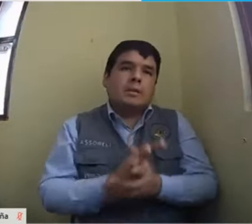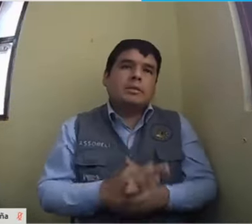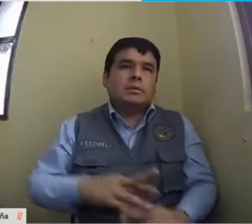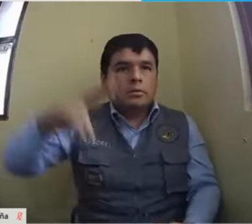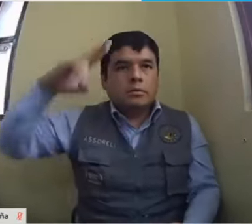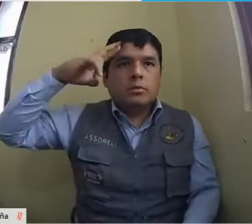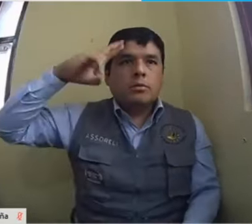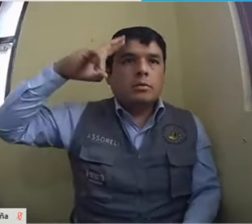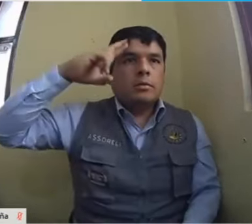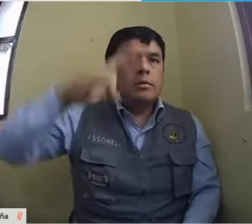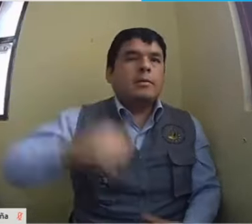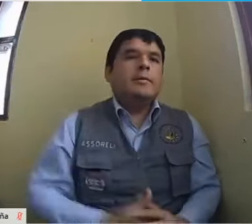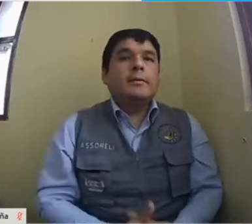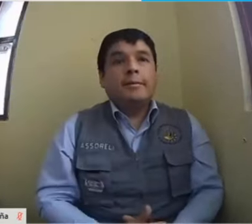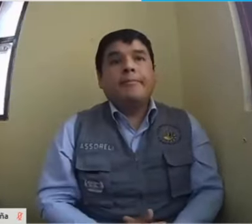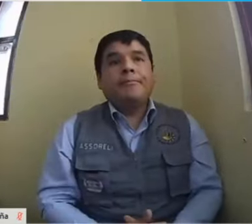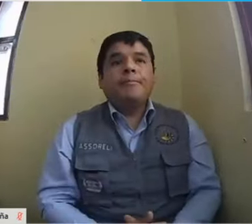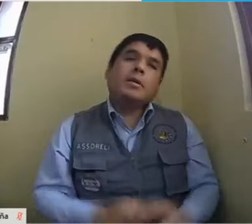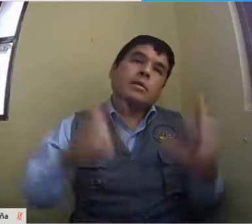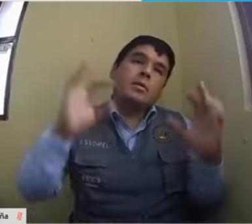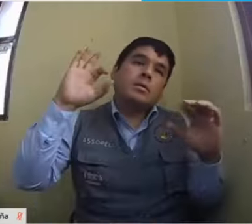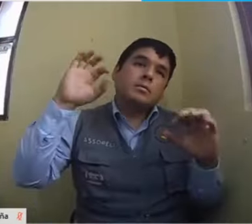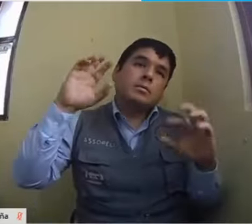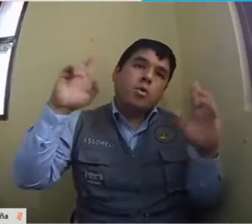seña. Su seña, dice Ronald, es la R en la frente.